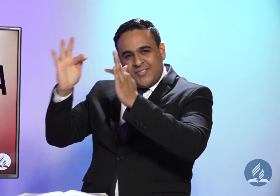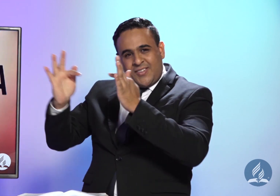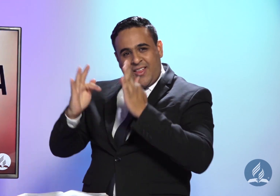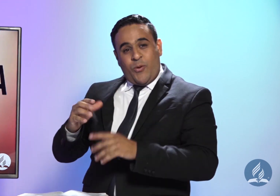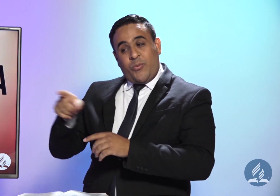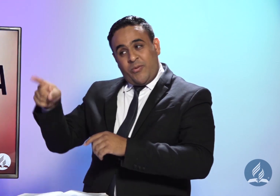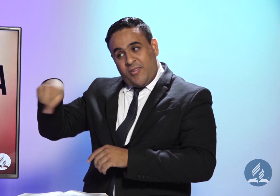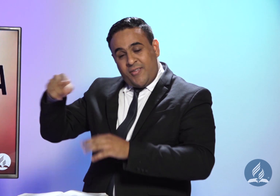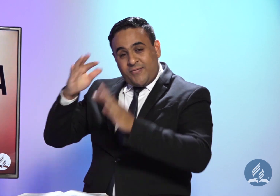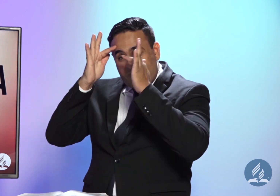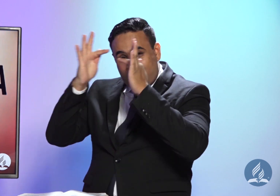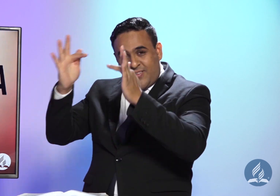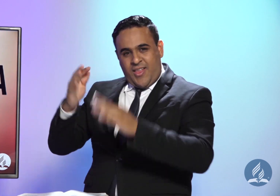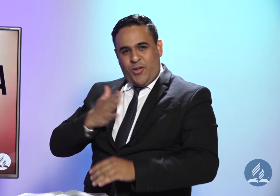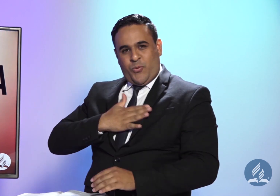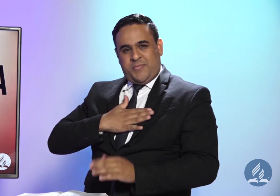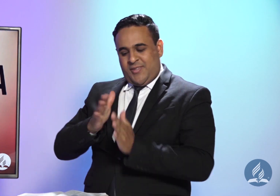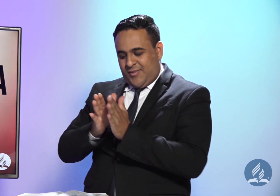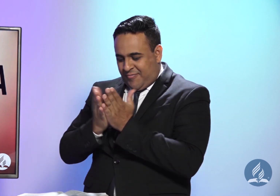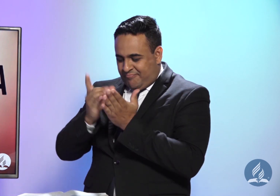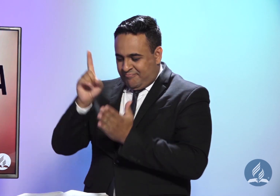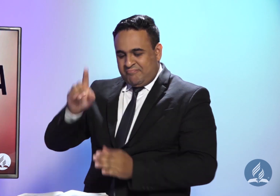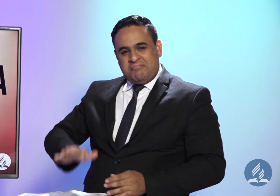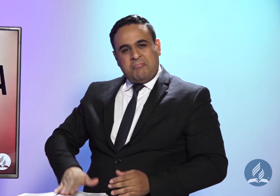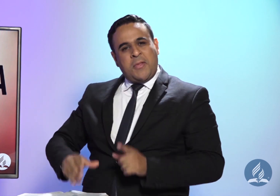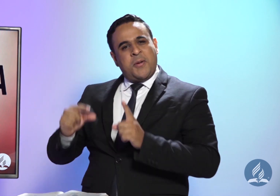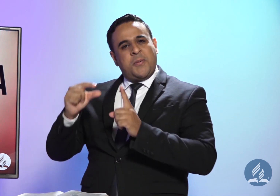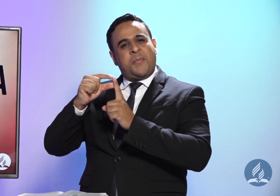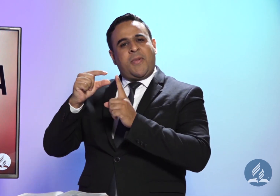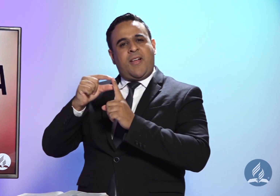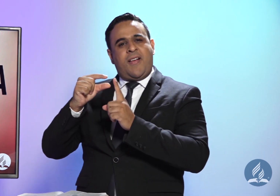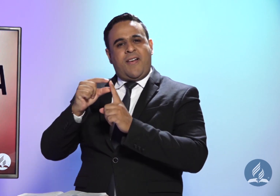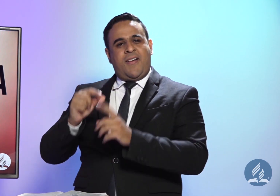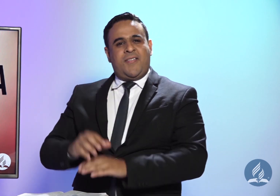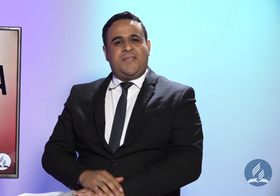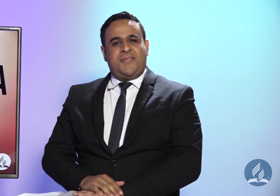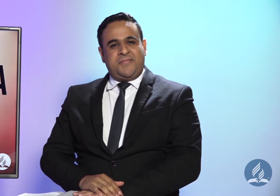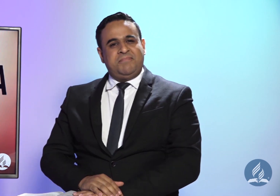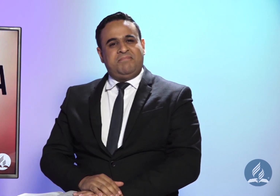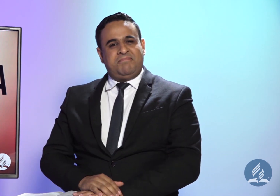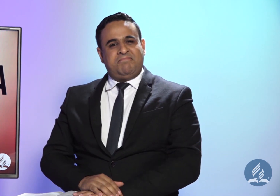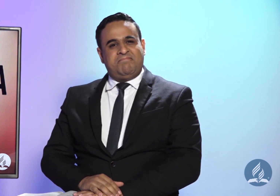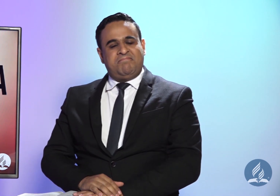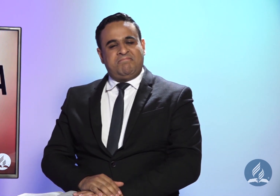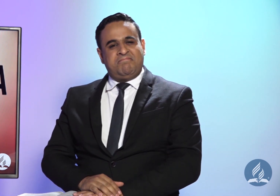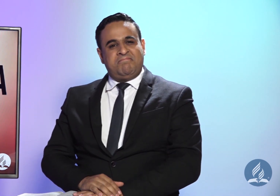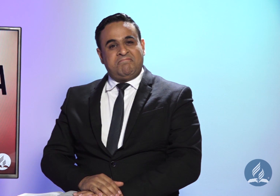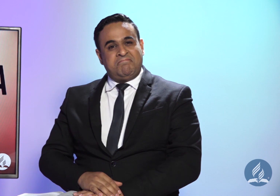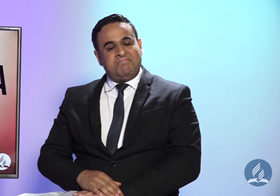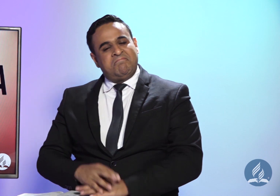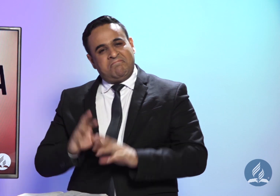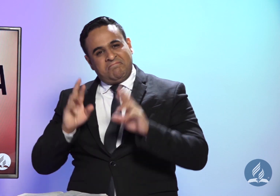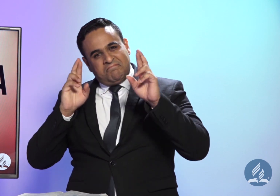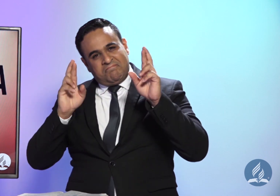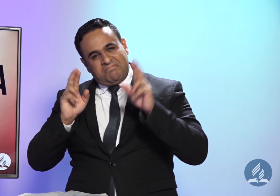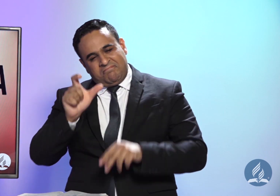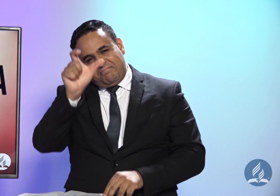a sua vida pelo Evangelho, foram fiéis a Jesus e fiéis à palavra dele. Eu